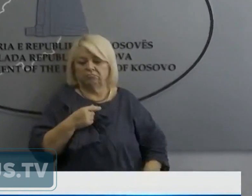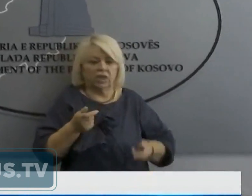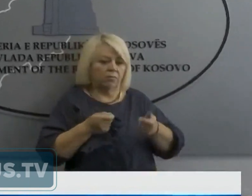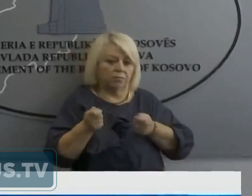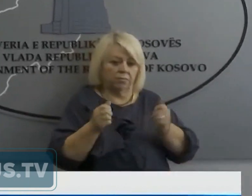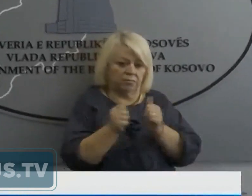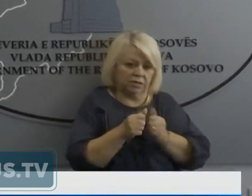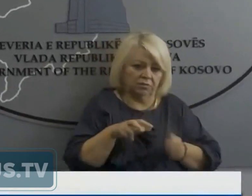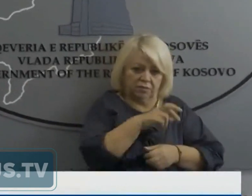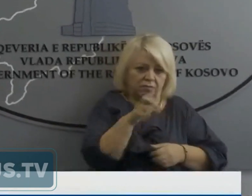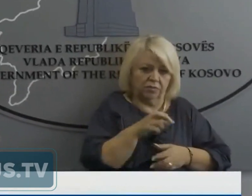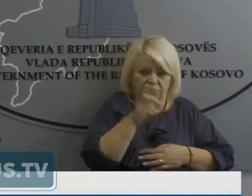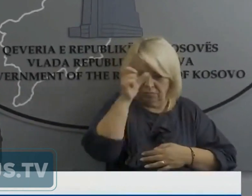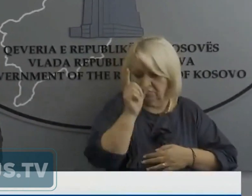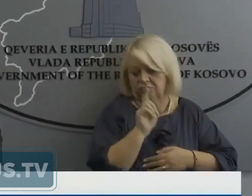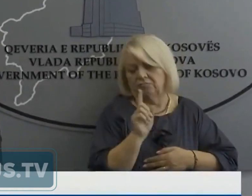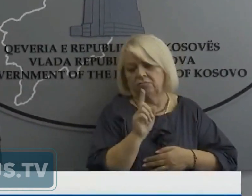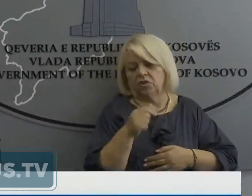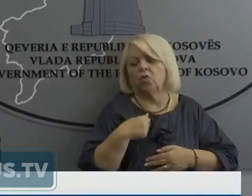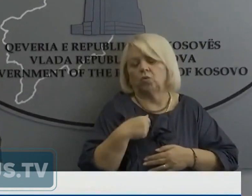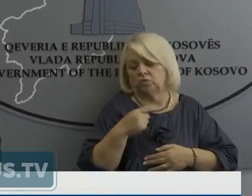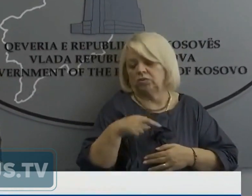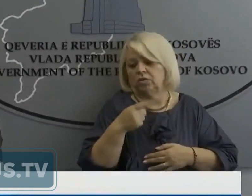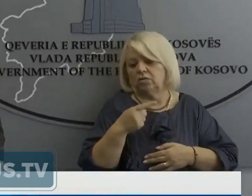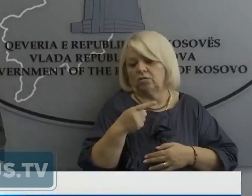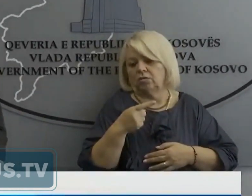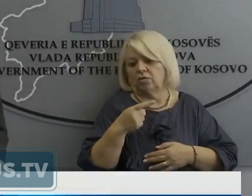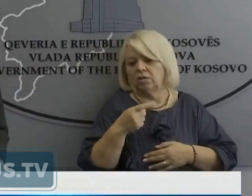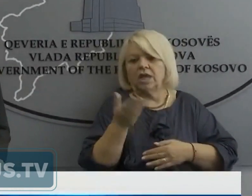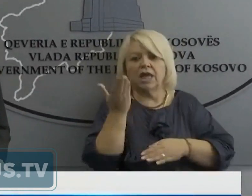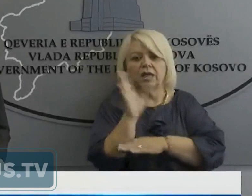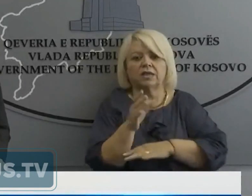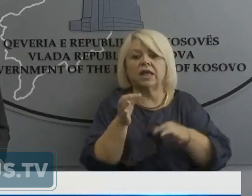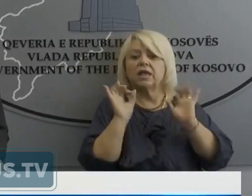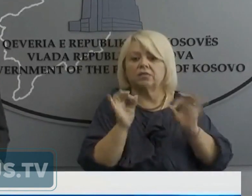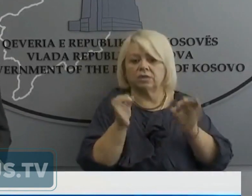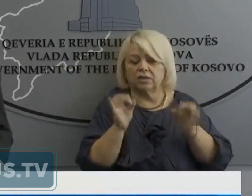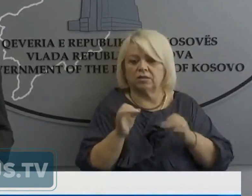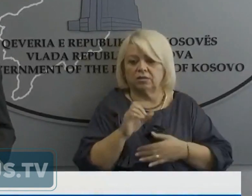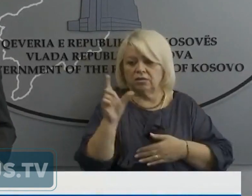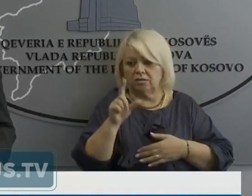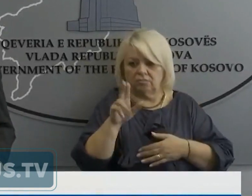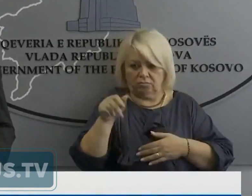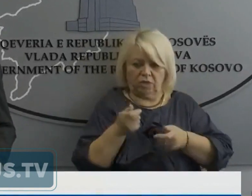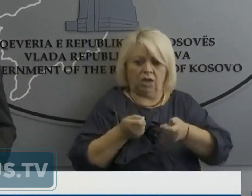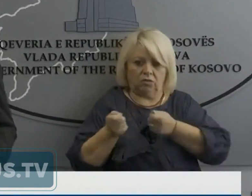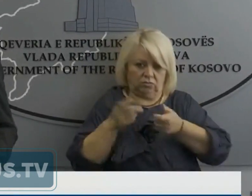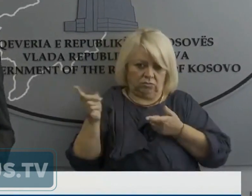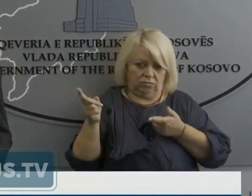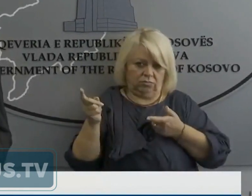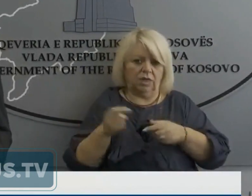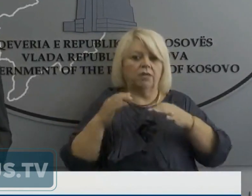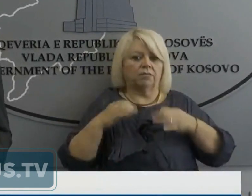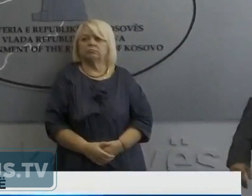koordinim Bashkimit Evropian me Serbinë, unë do të thosha që emisari special evropian ka pasur një koordinim të tillë